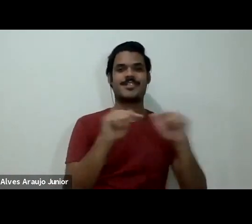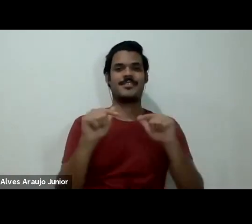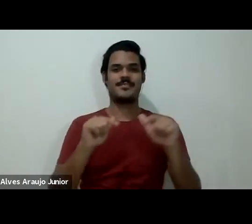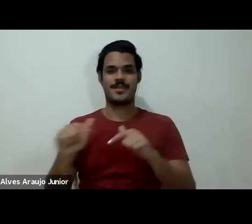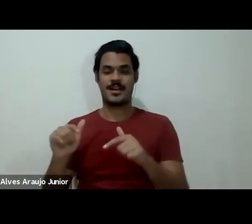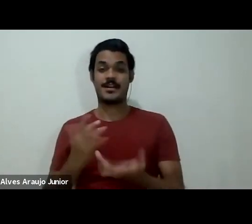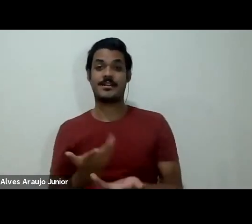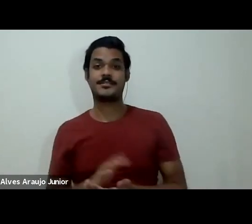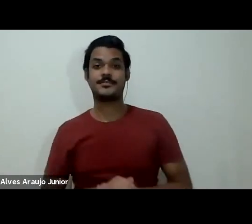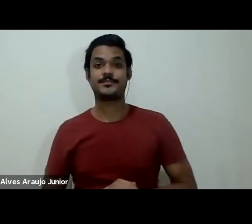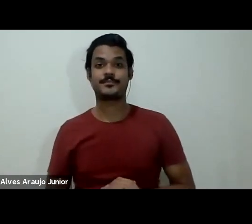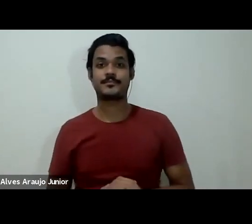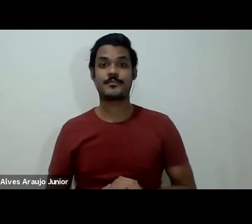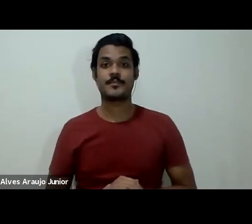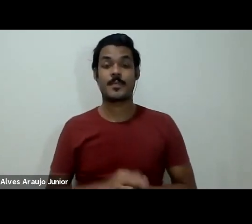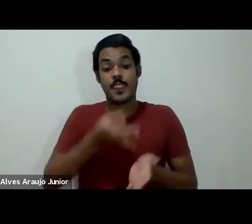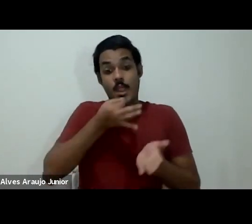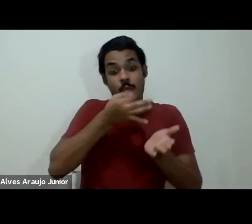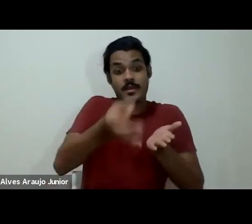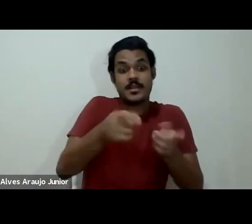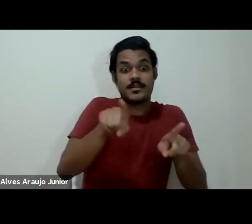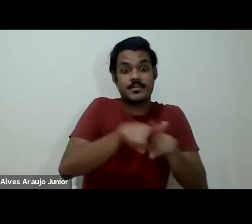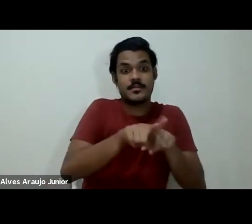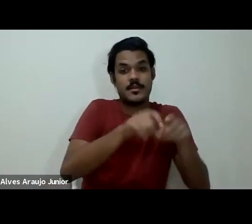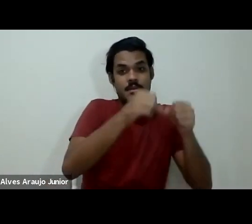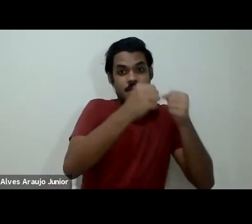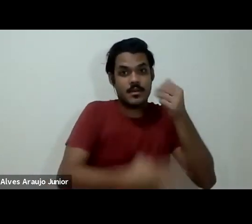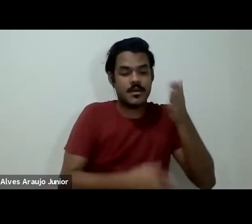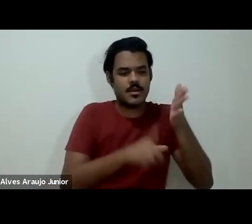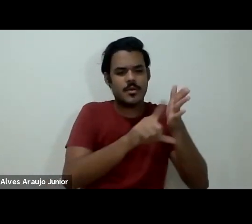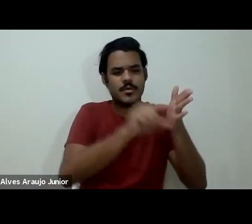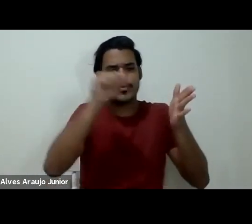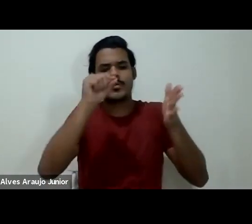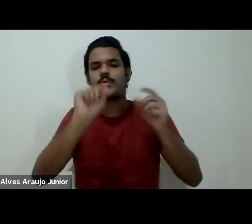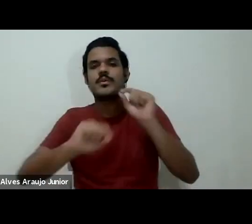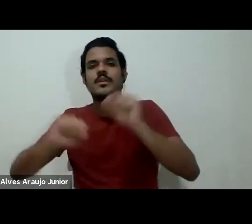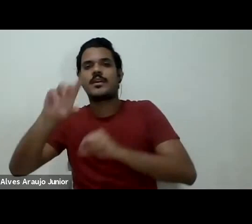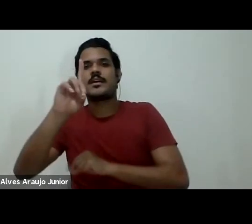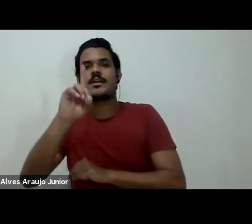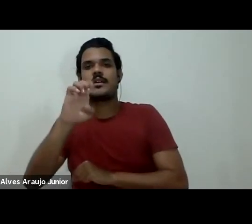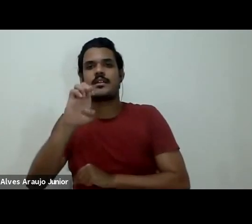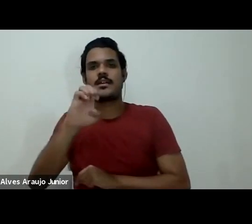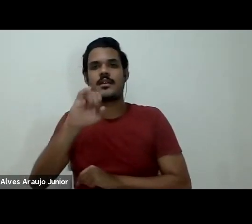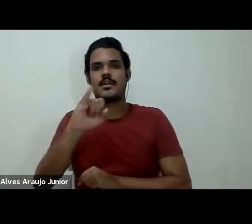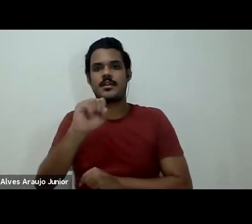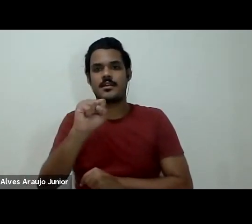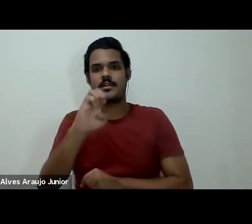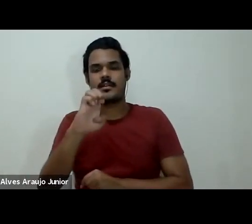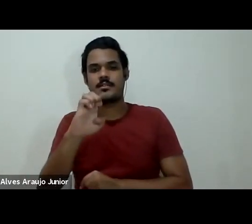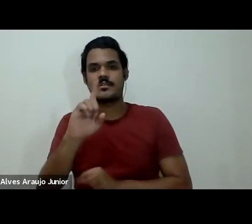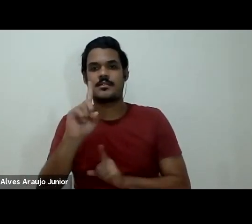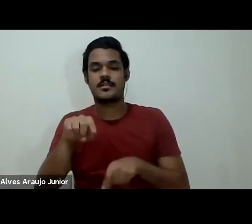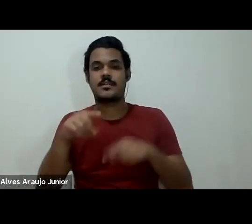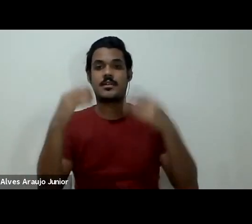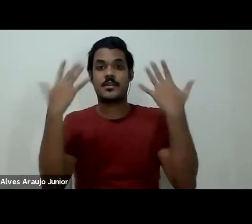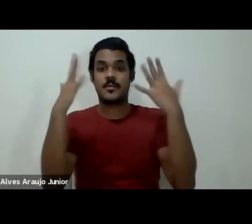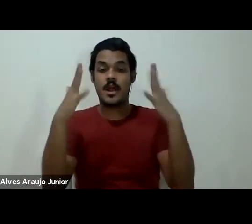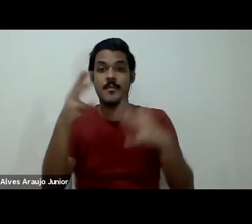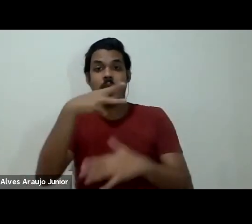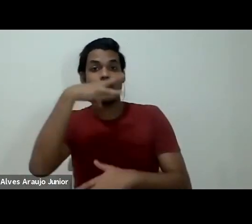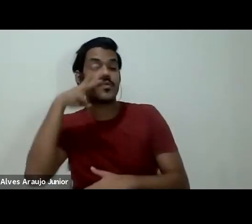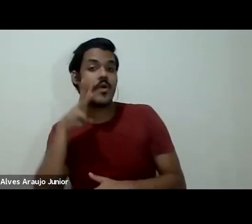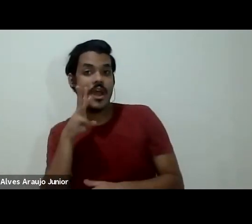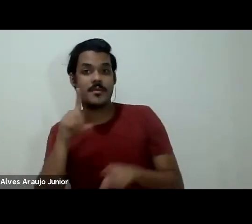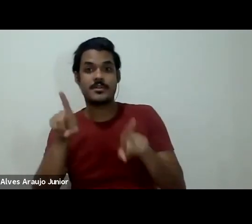E tem um comentário aqui, a professora Deise e outras pessoas também elogiam o Emerson Silva.